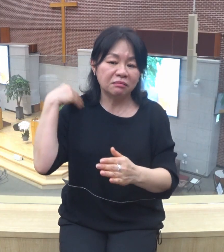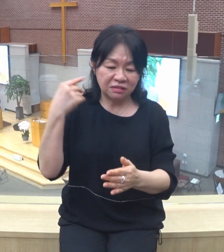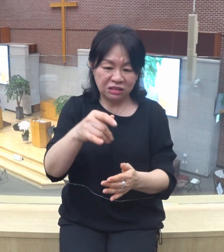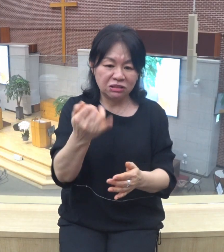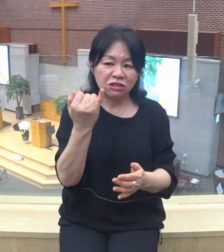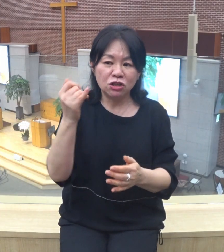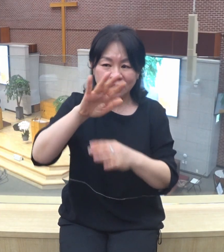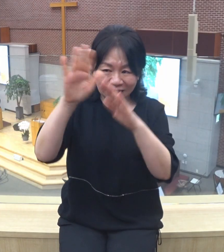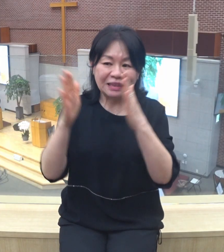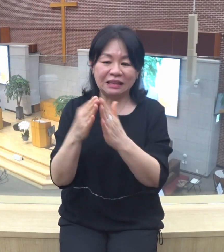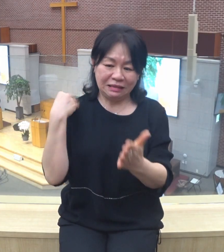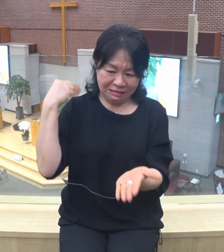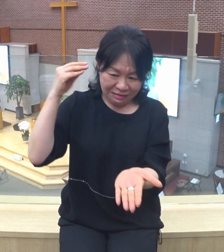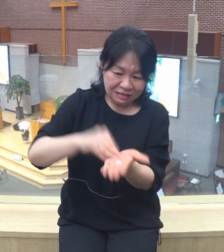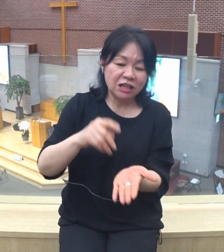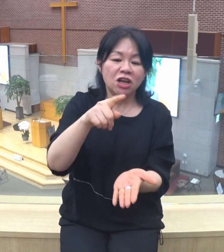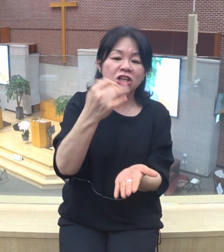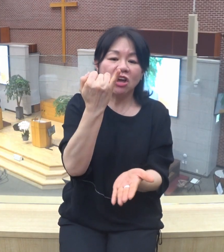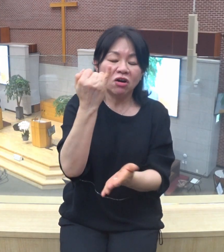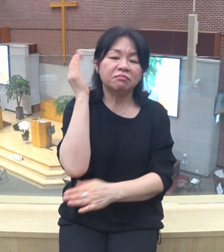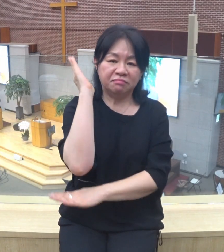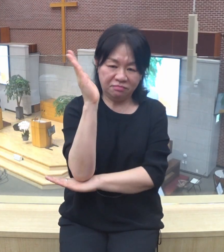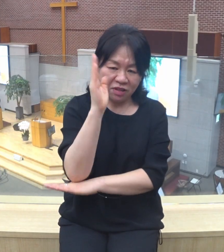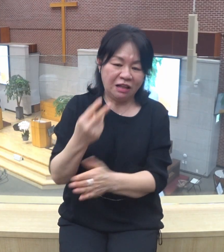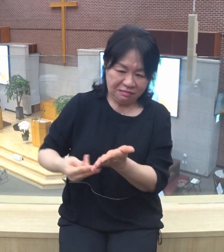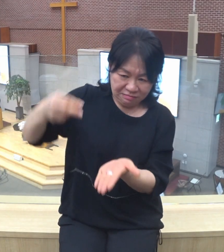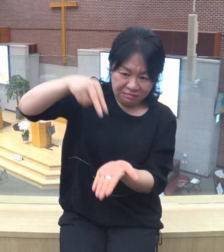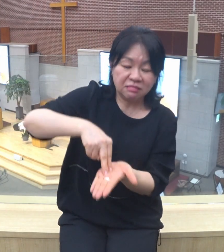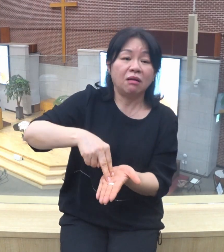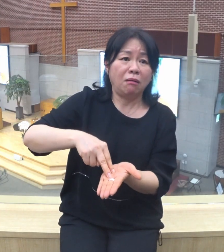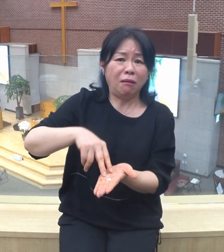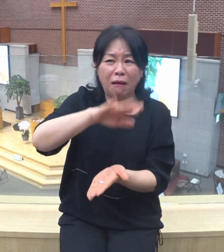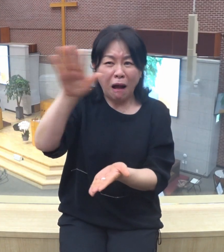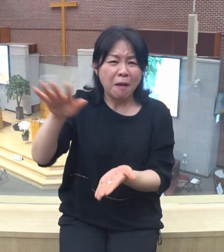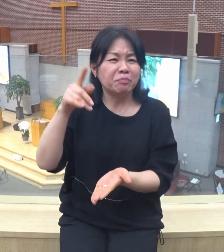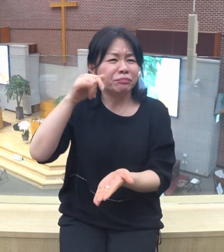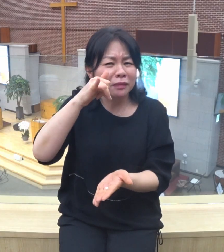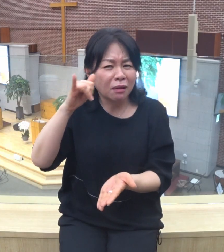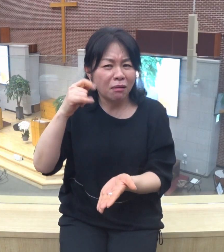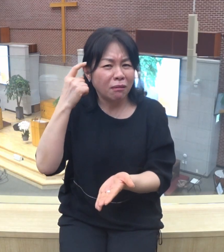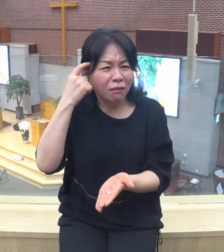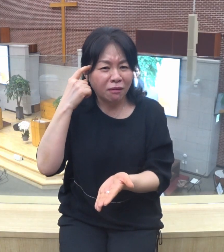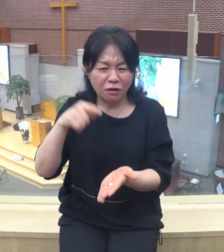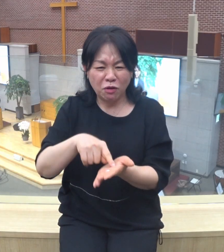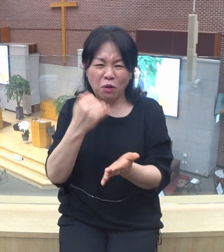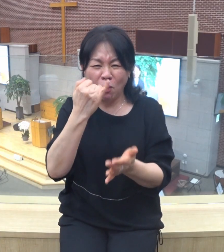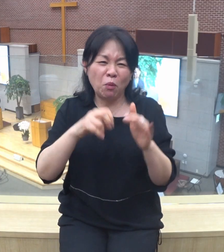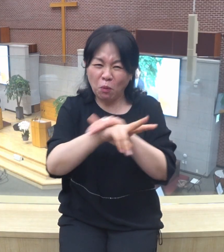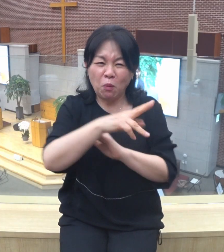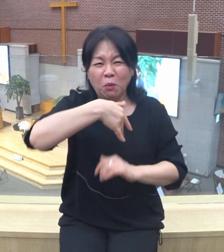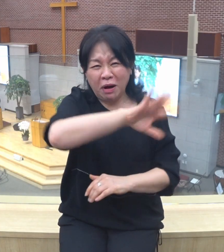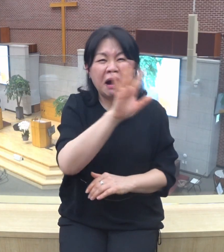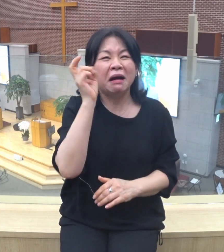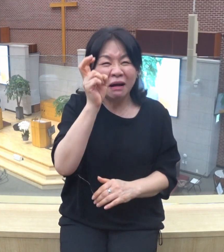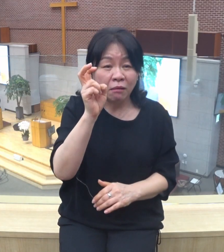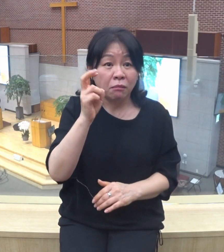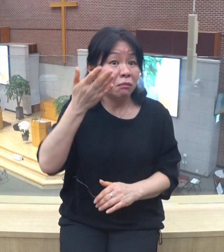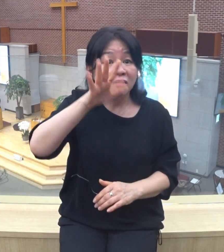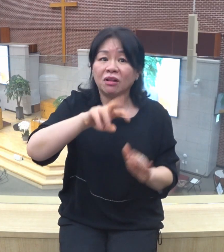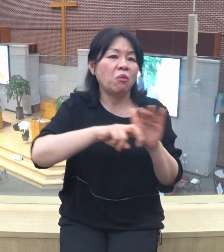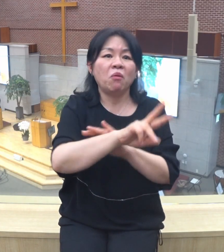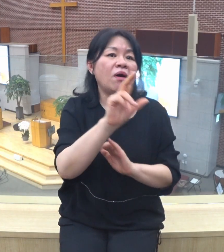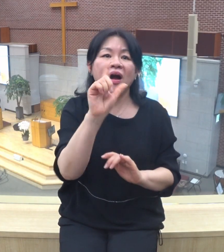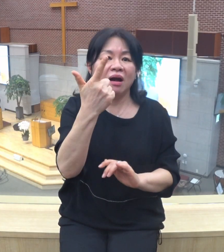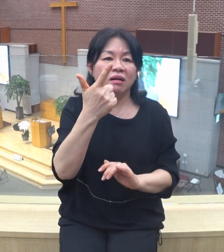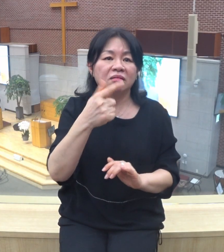저는 열심을 내어 강의를 들으러 갔습니다. 김미경 강사가 무슨 말을 할지, 이 표절에 대해서 무슨 말을 할지 엄청